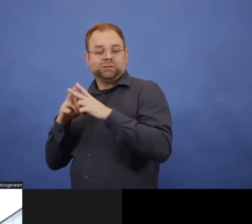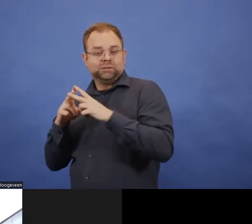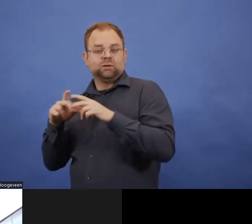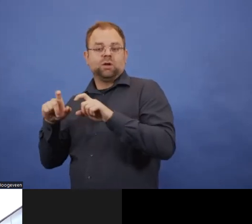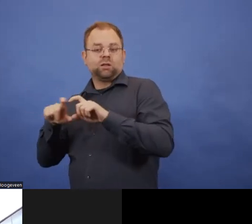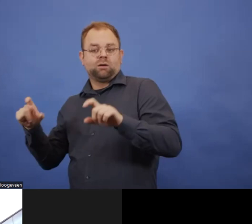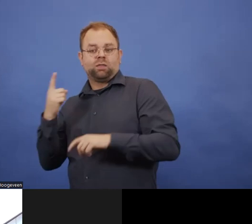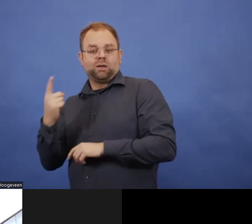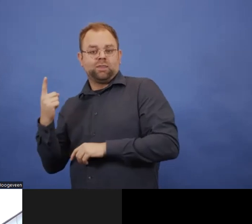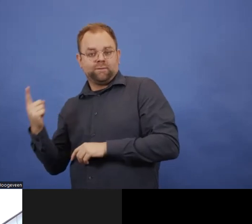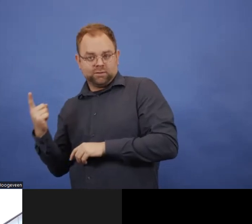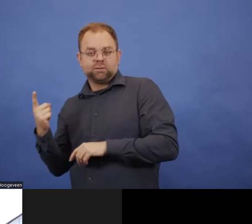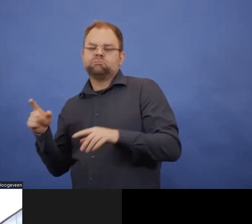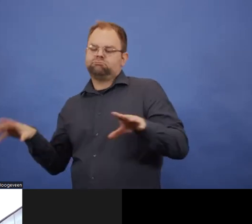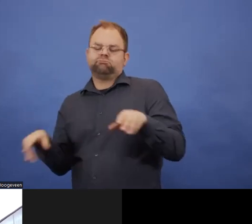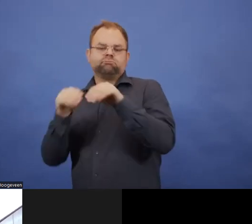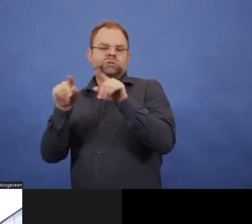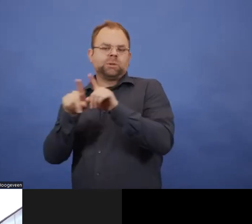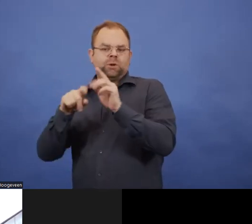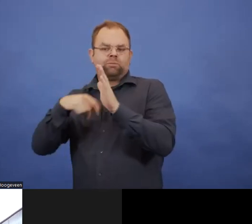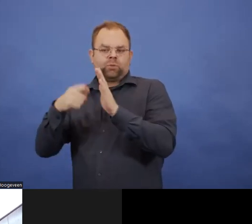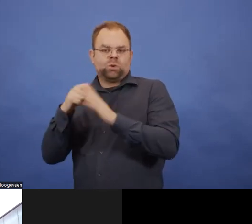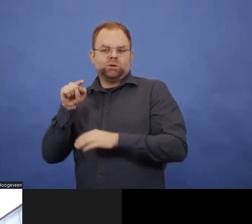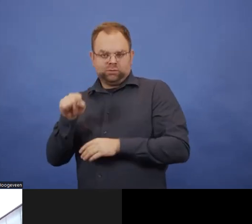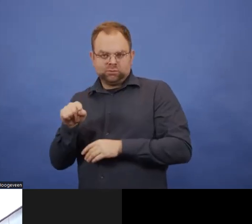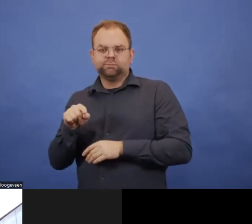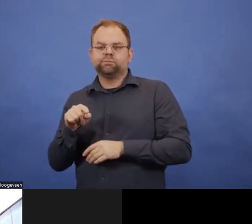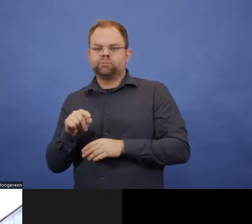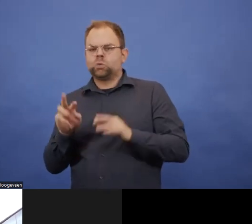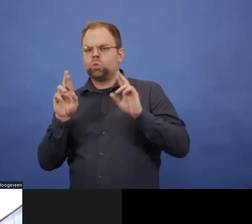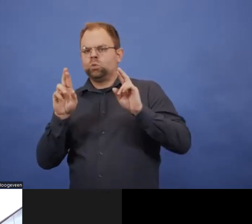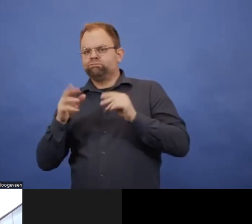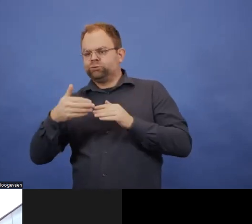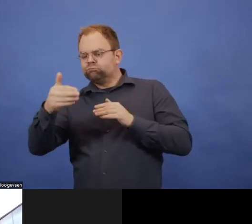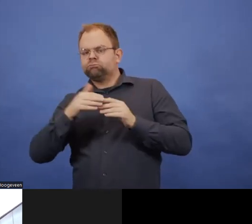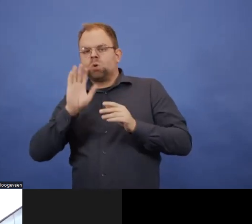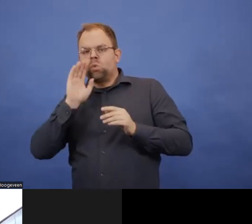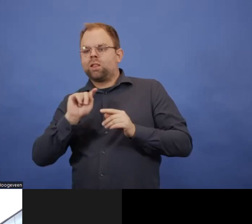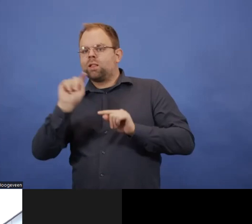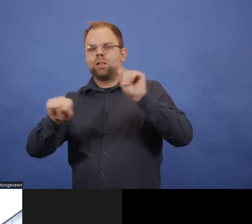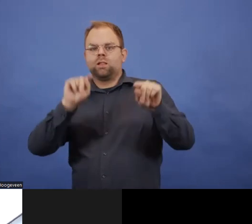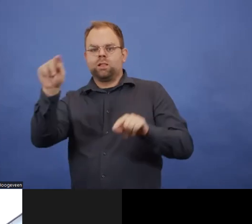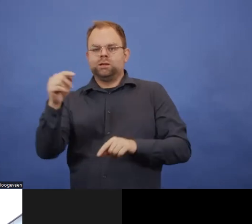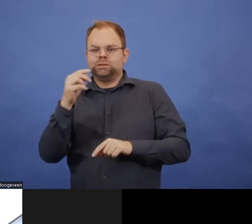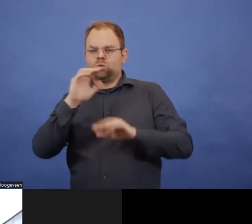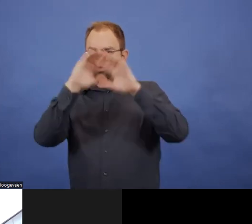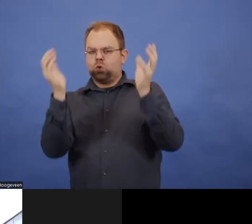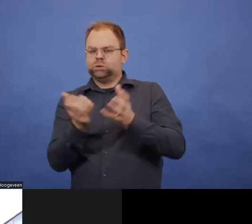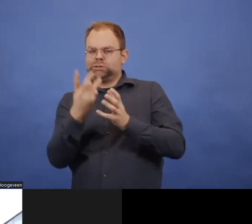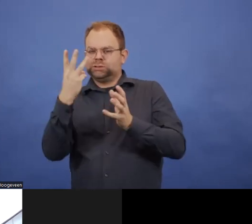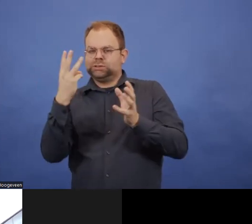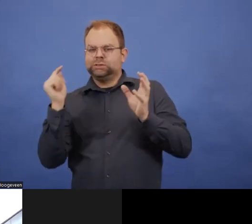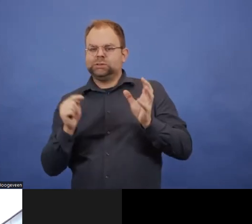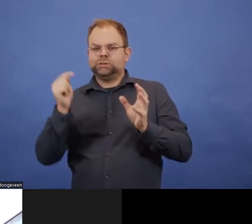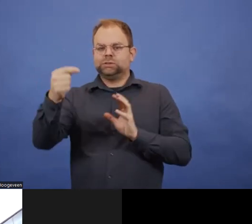en 3 regiones del mundo. Uno de esos, de todas formas, estará en su región.